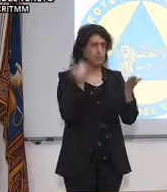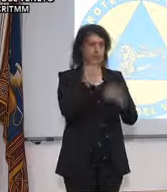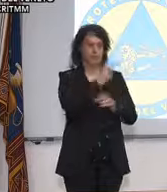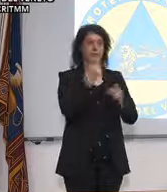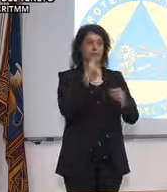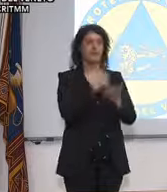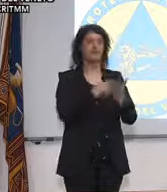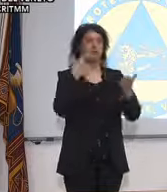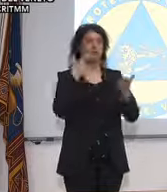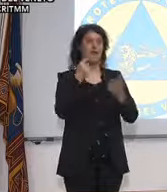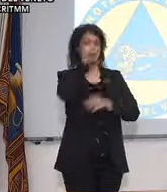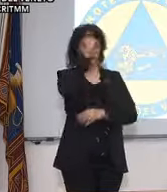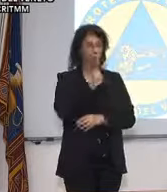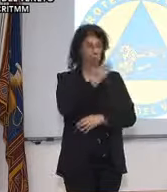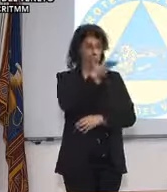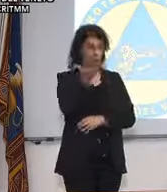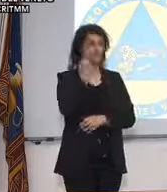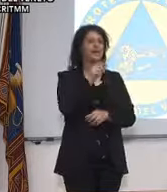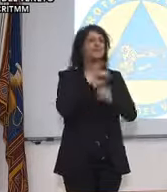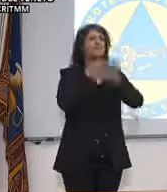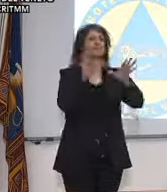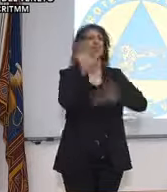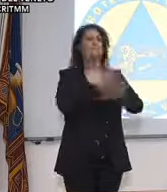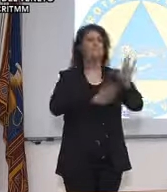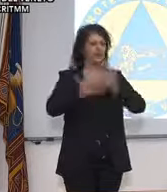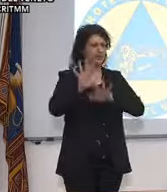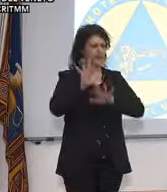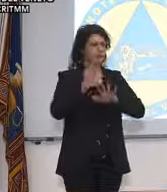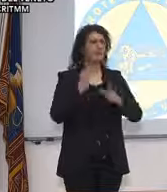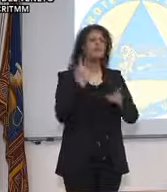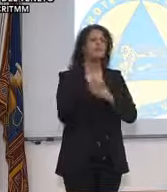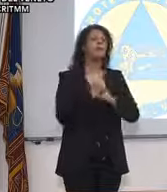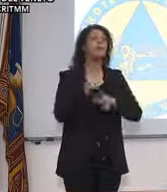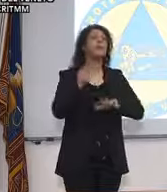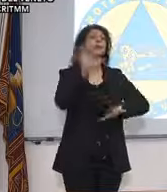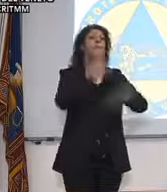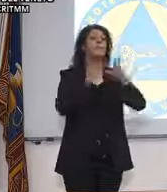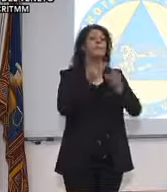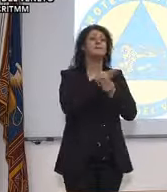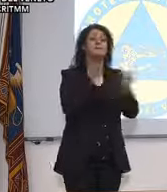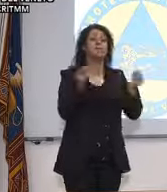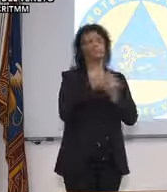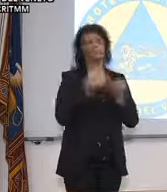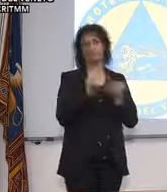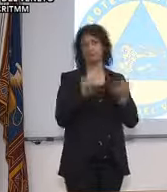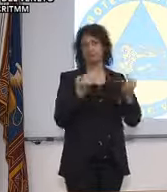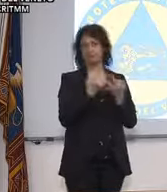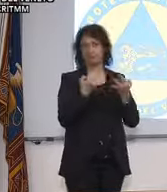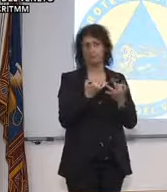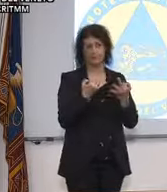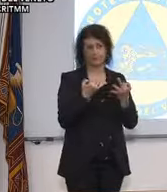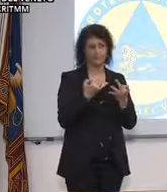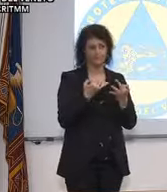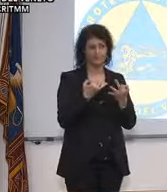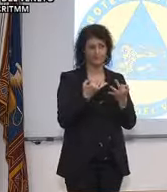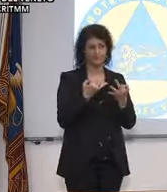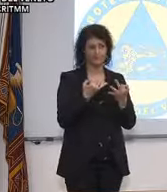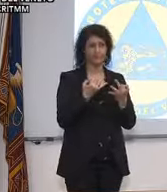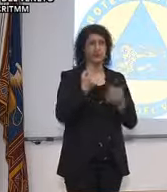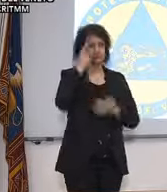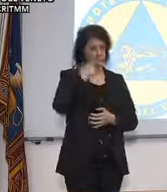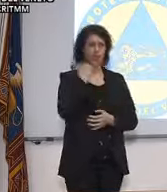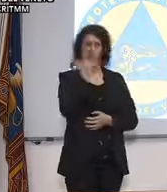a lui, però bisogna farlo anche, come dire, in maniera corretta, senza debordare a destra e a sinistra, e non sempre è